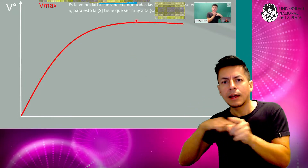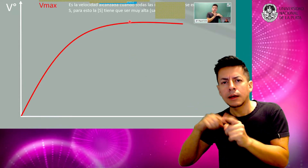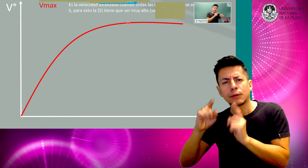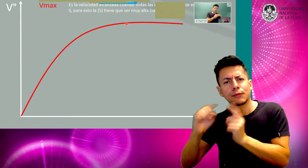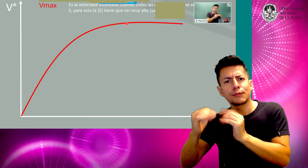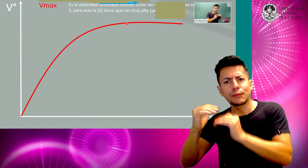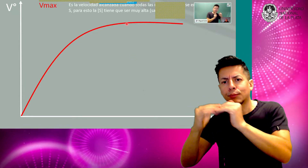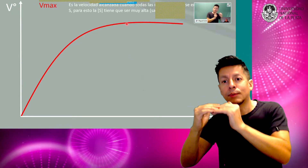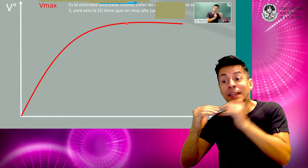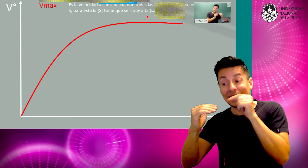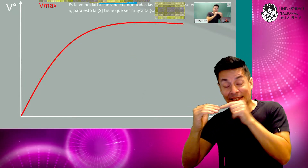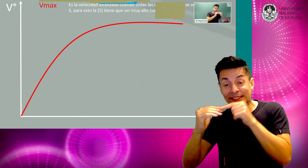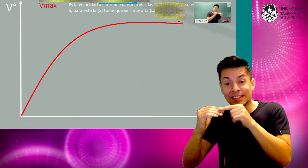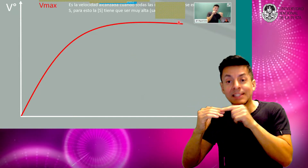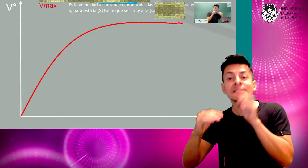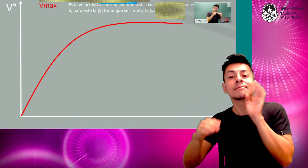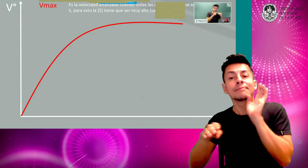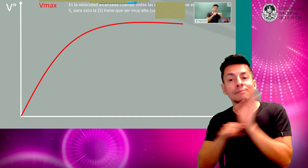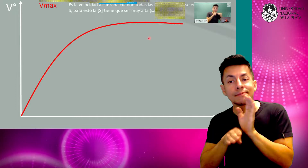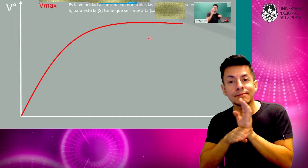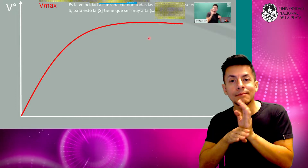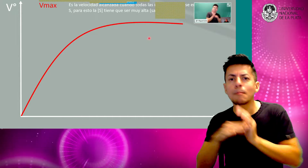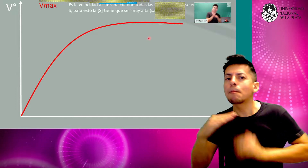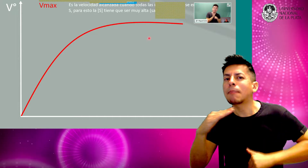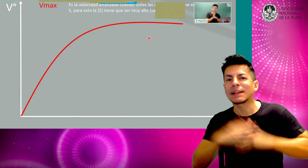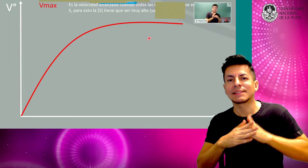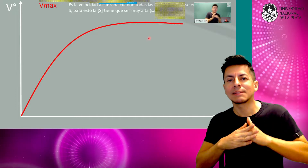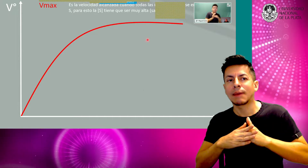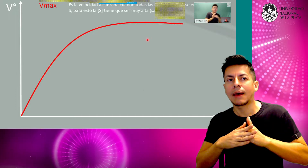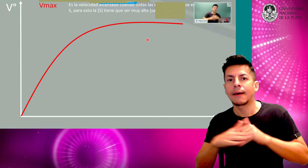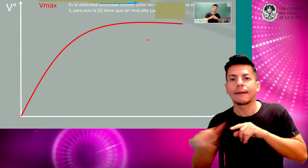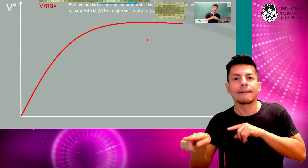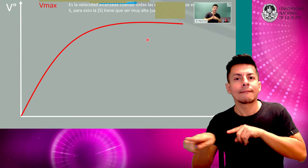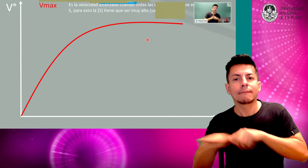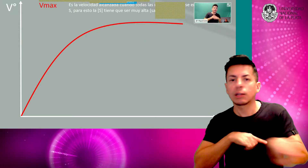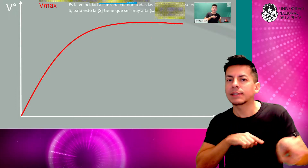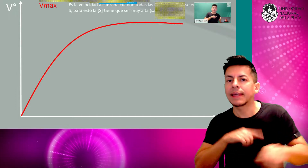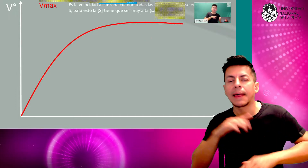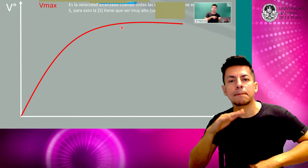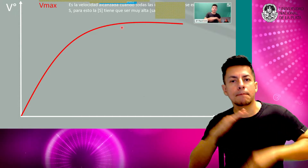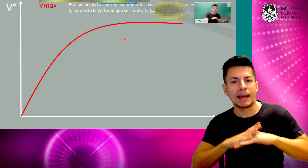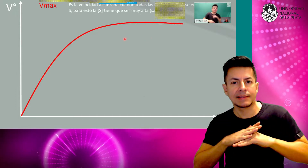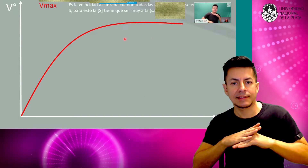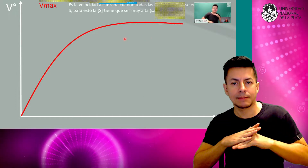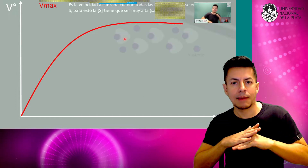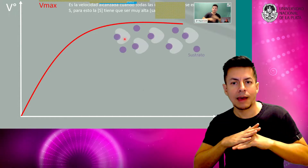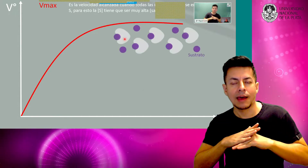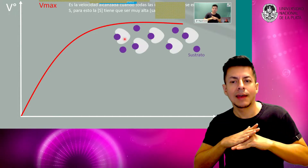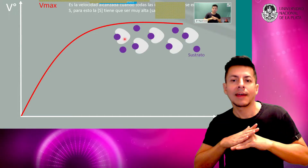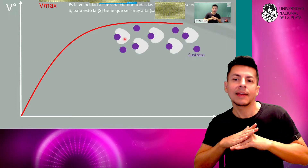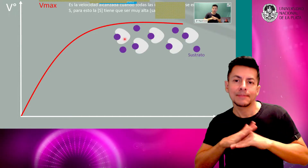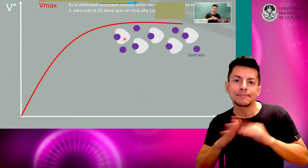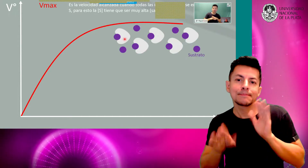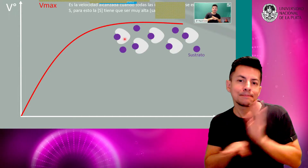la llamamos velocidad máxima. Es la velocidad que se alcanza cuando todas las moléculas de